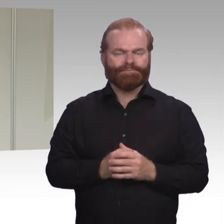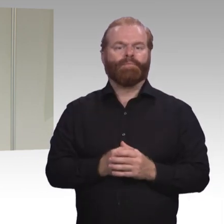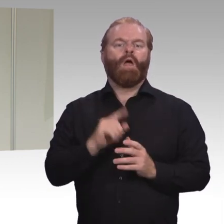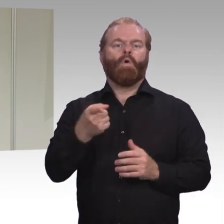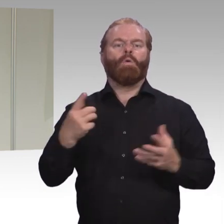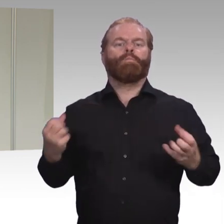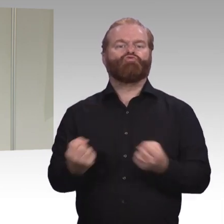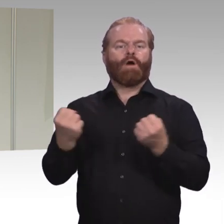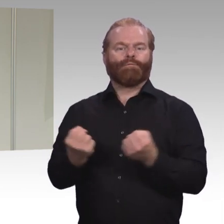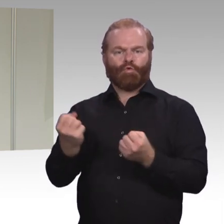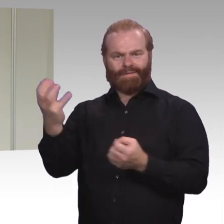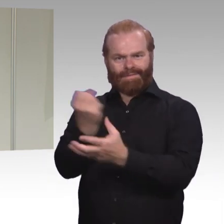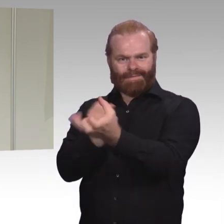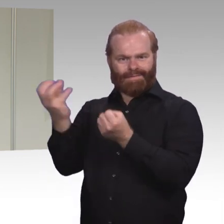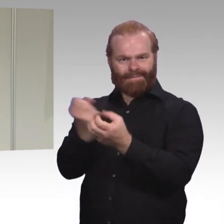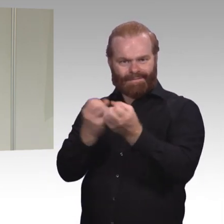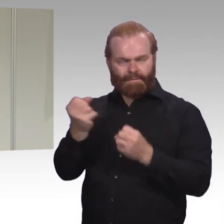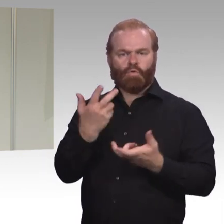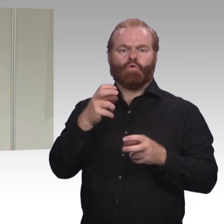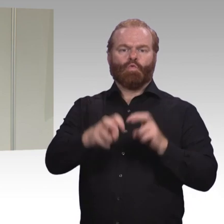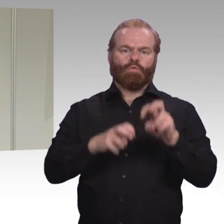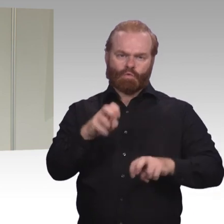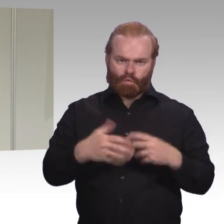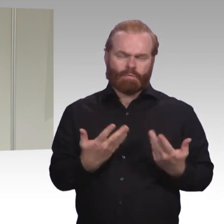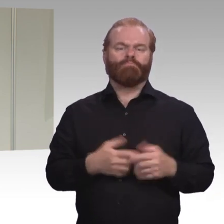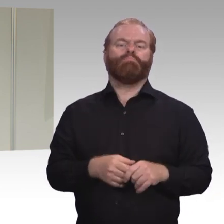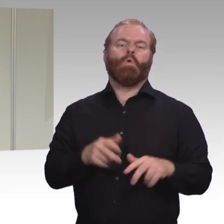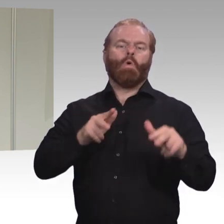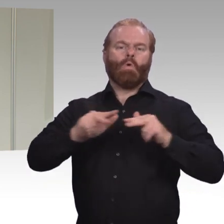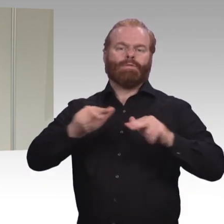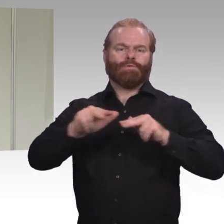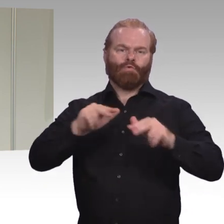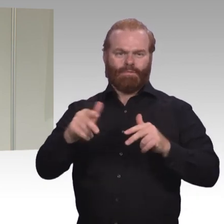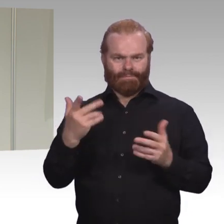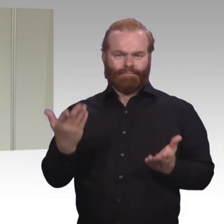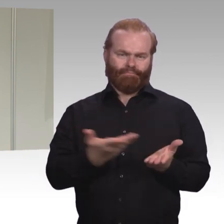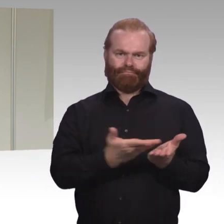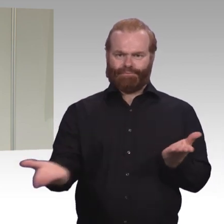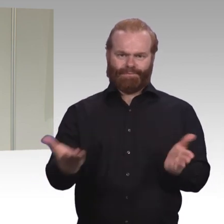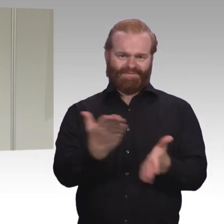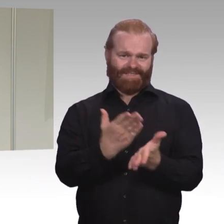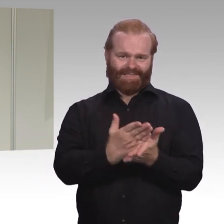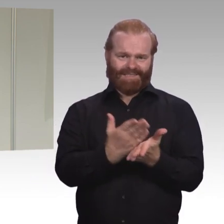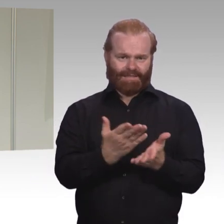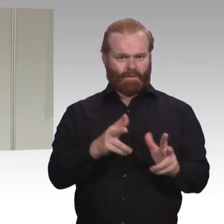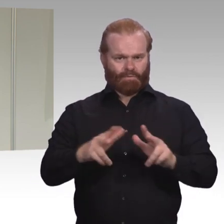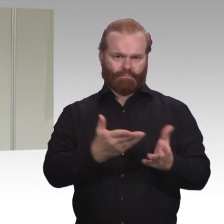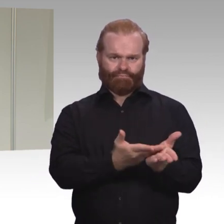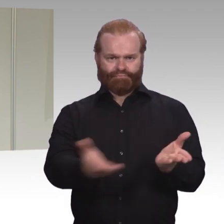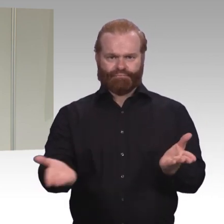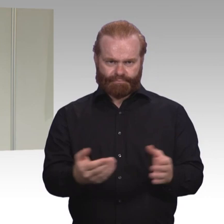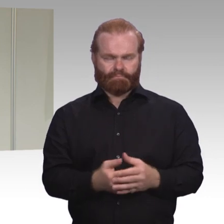einen Vorschlag zur Umsetzung machen. Wir werden zweitens die Entscheidungsfreiheit der Kommandeure und Verantwortlichen vor Ort